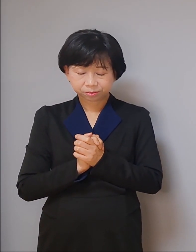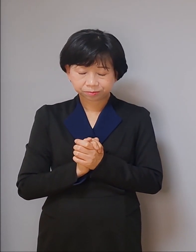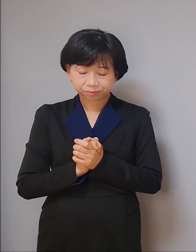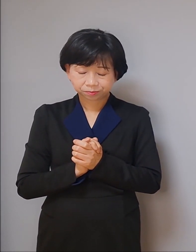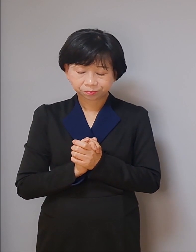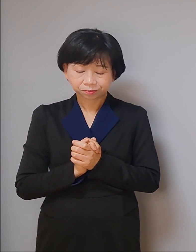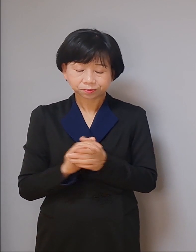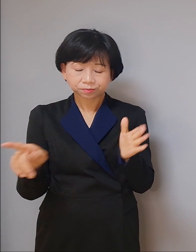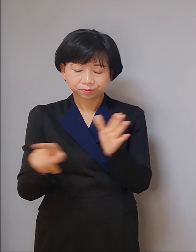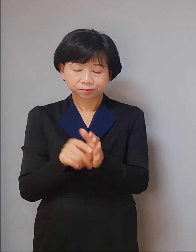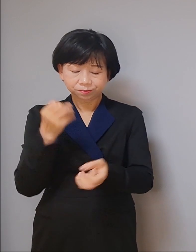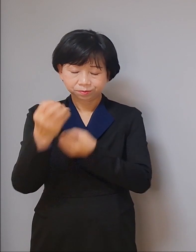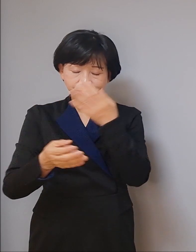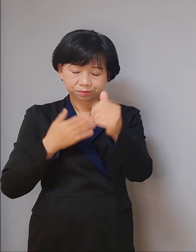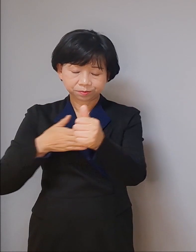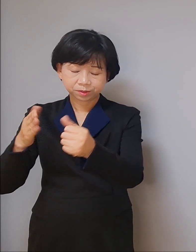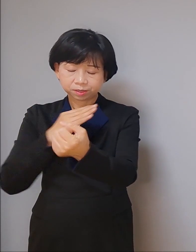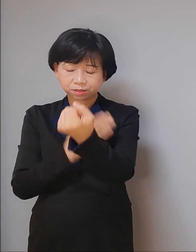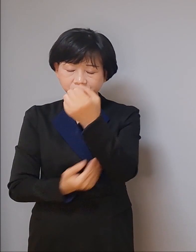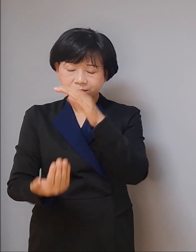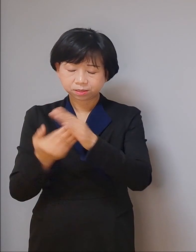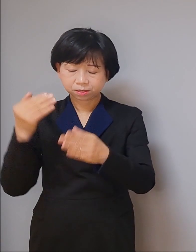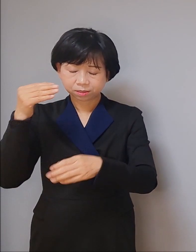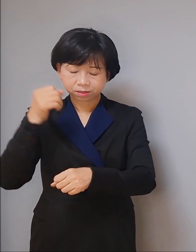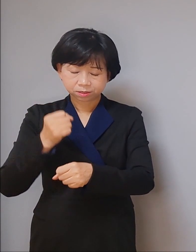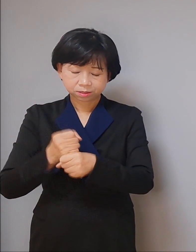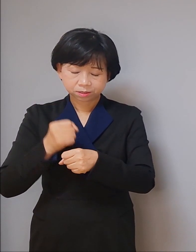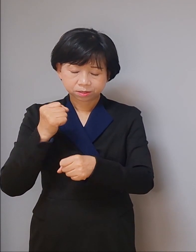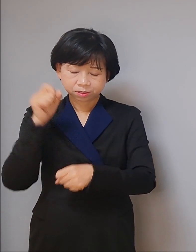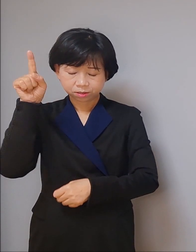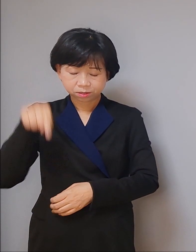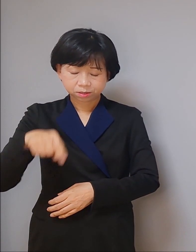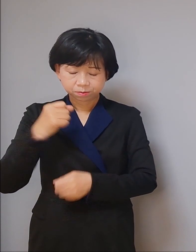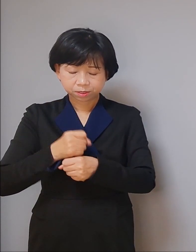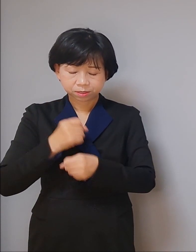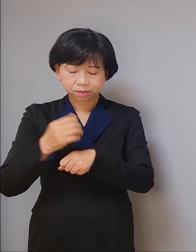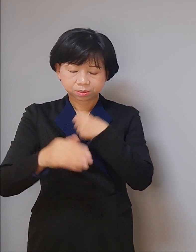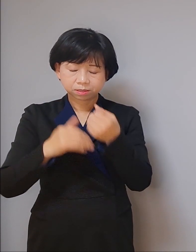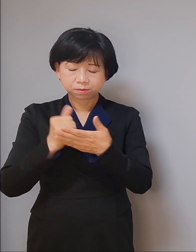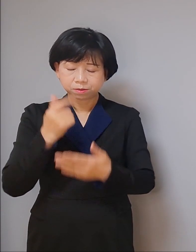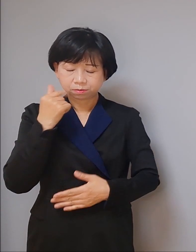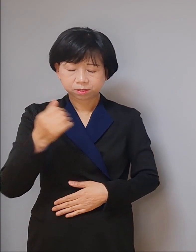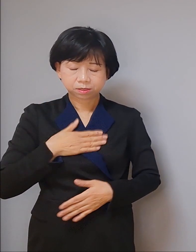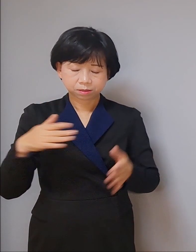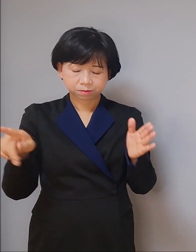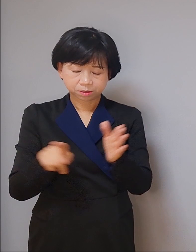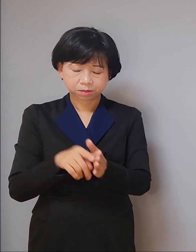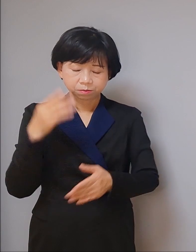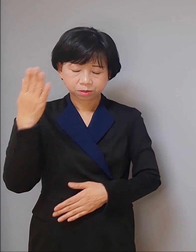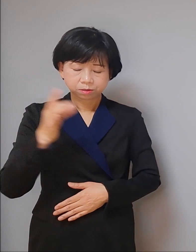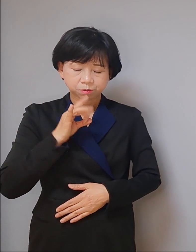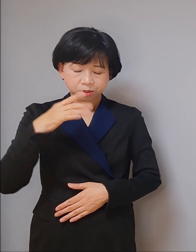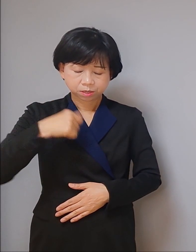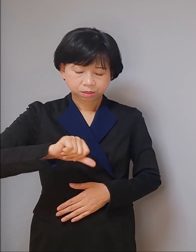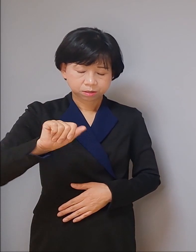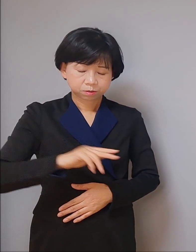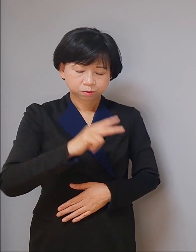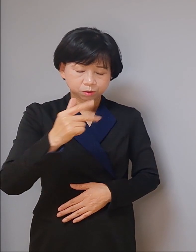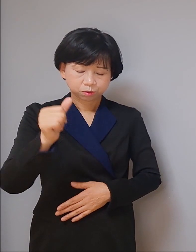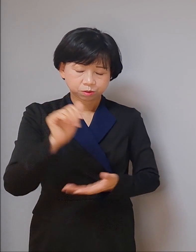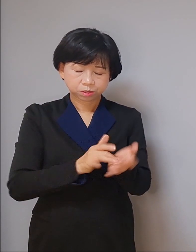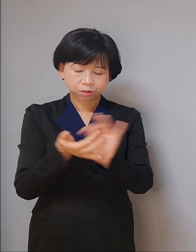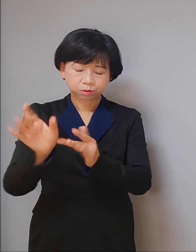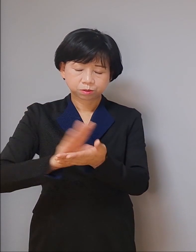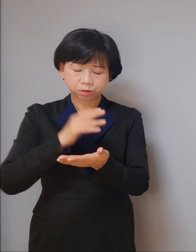아멘. 신앙 고백드립니다. 전능하사 천지를 만드신 하나님 아버지를 내가 믿사오며 그 외아들 우리 주